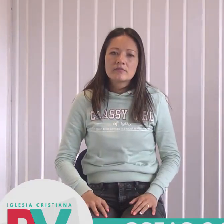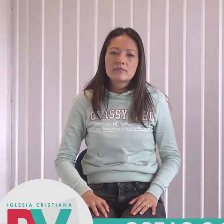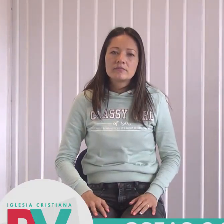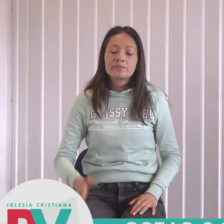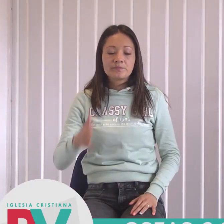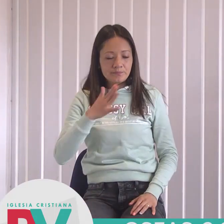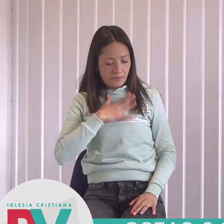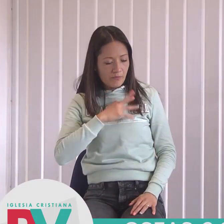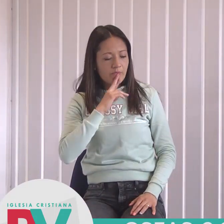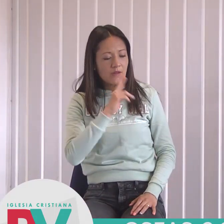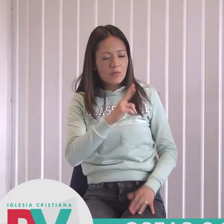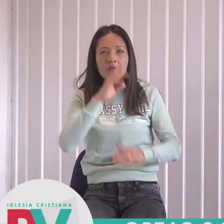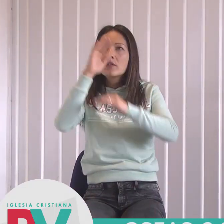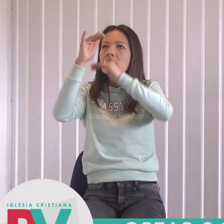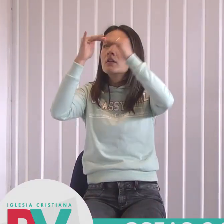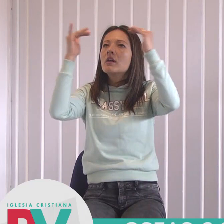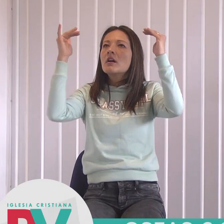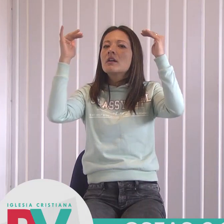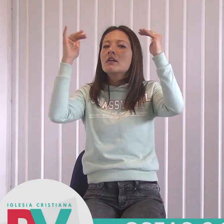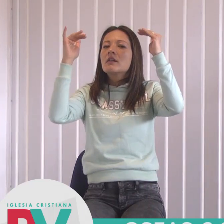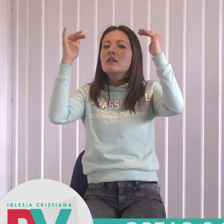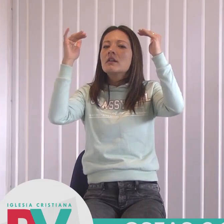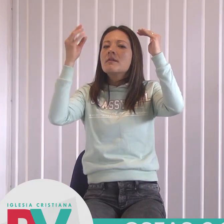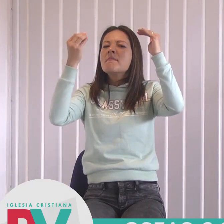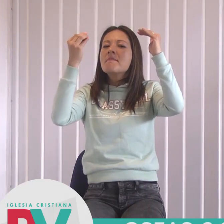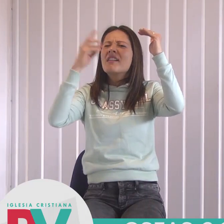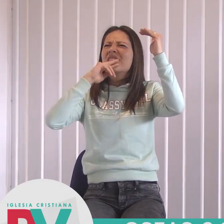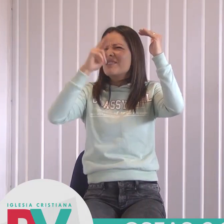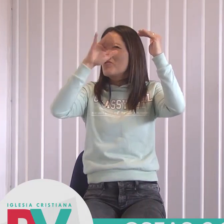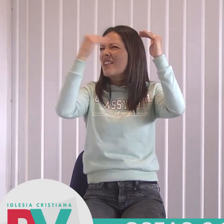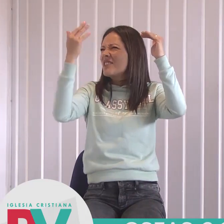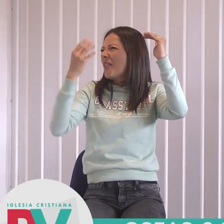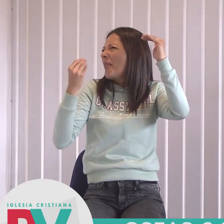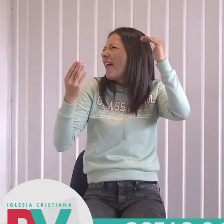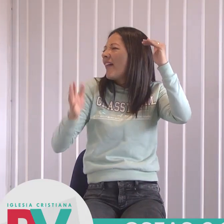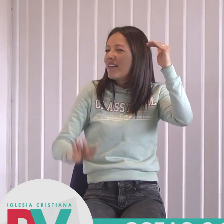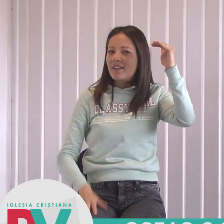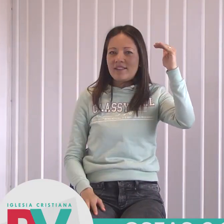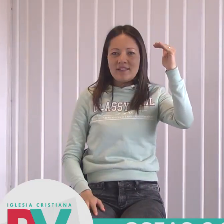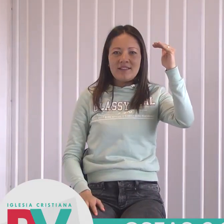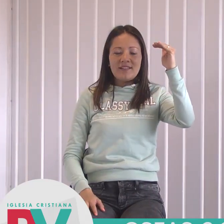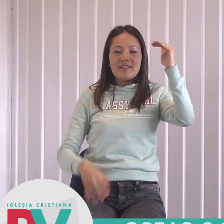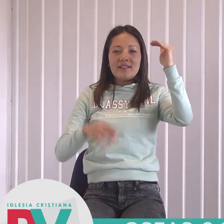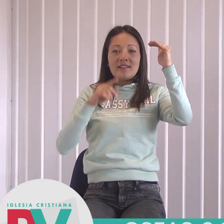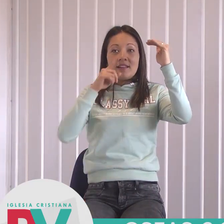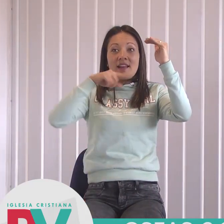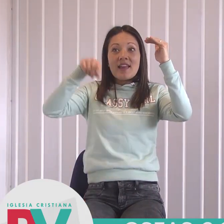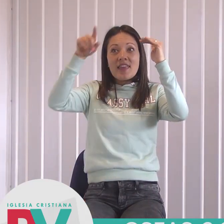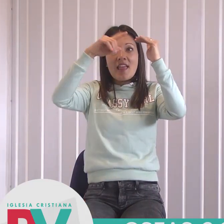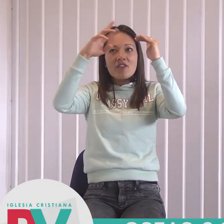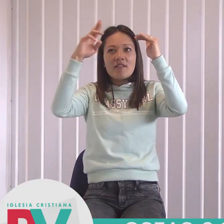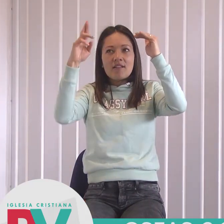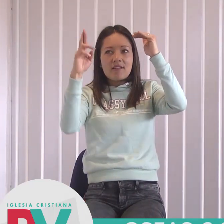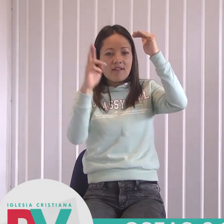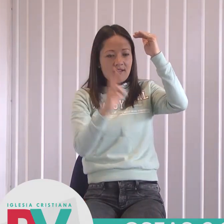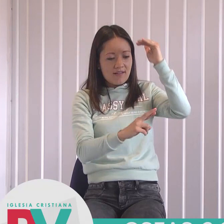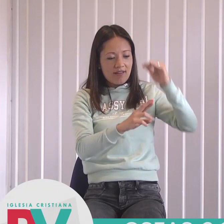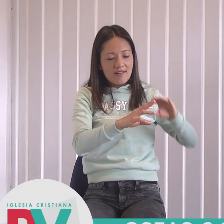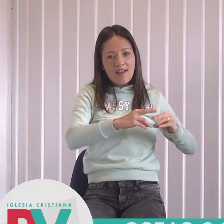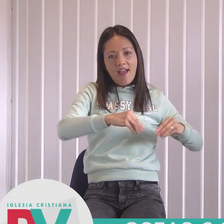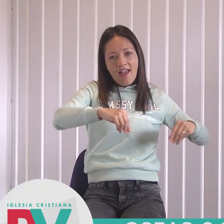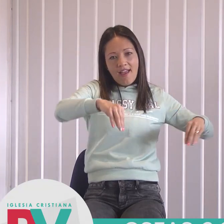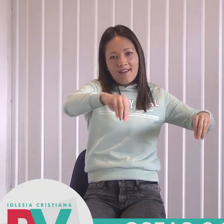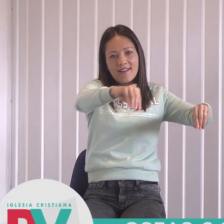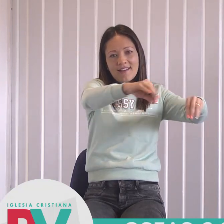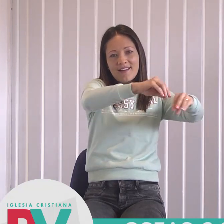yo responderé a los cielos. ¿Para qué? ¿Para qué va a responder a los cielos? Y ellos responderán a la tierra. O sea que ¿qué va a hacer